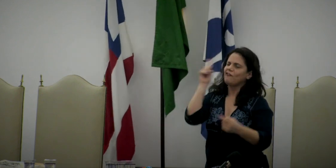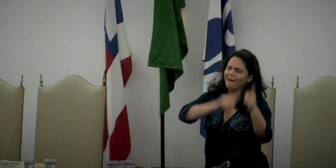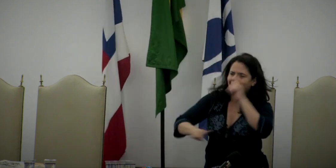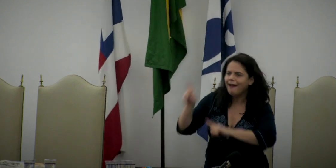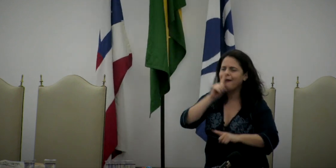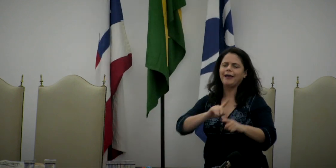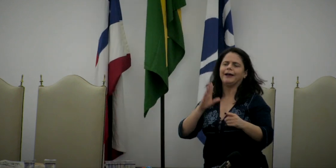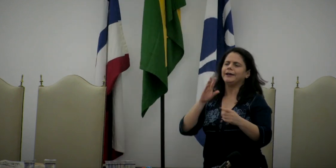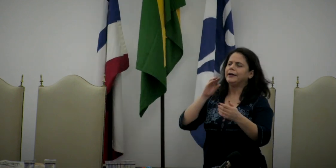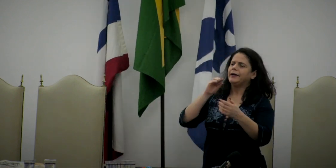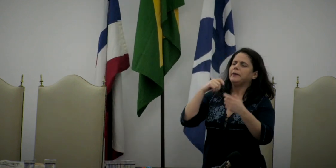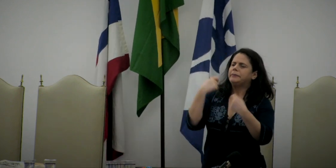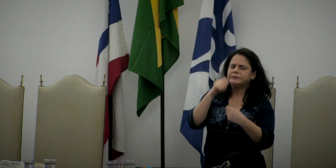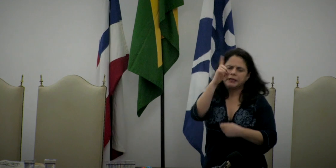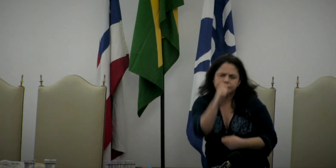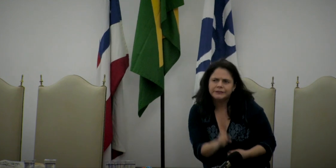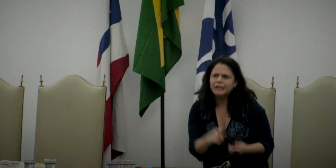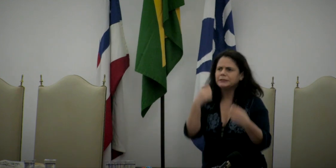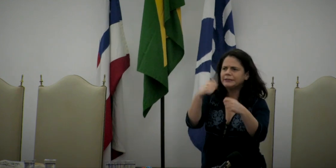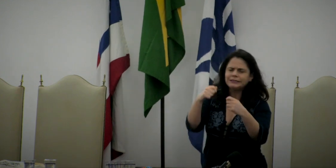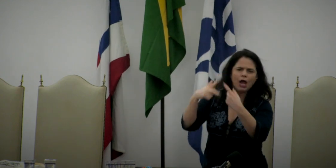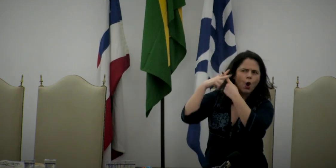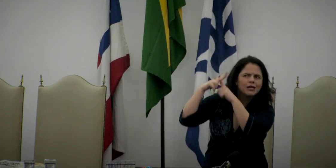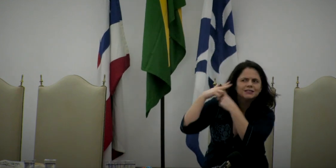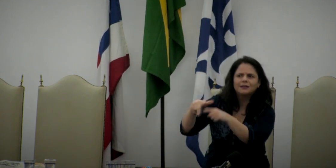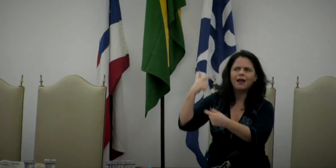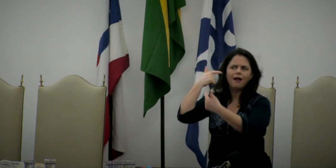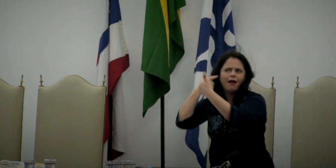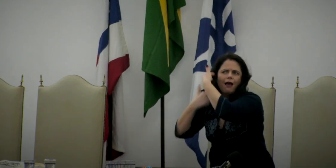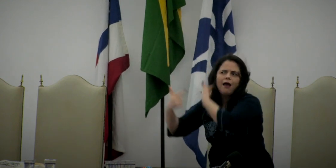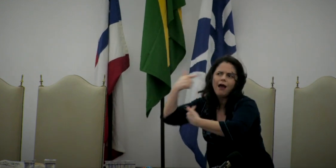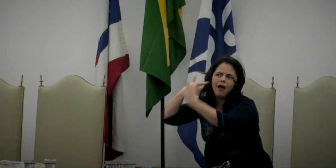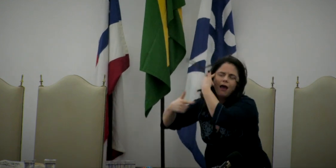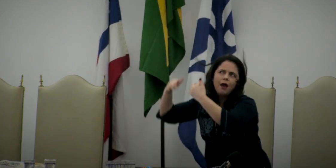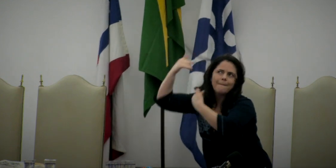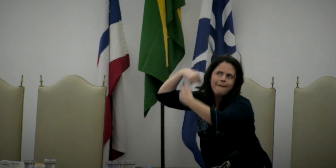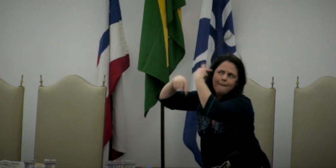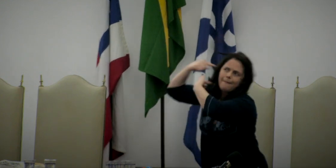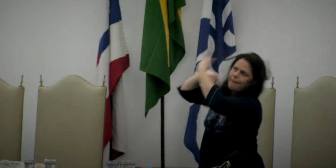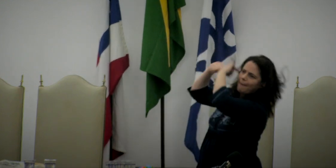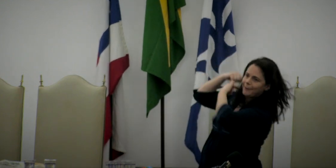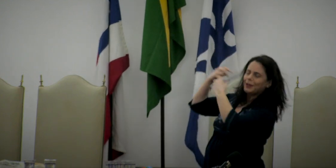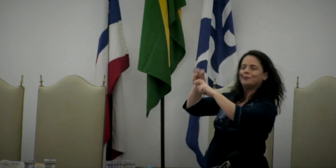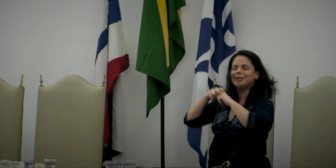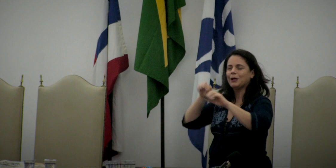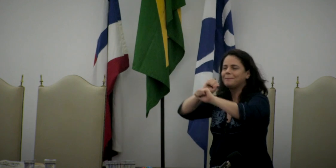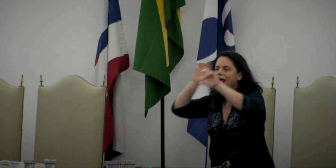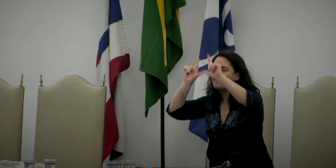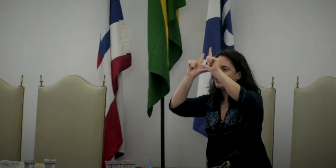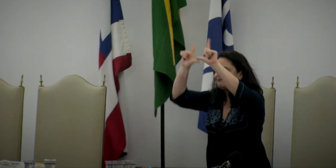Então, eles sempre enxergam a surdez como um defeito, como uma deficiência, algo que precisa ser consertado,